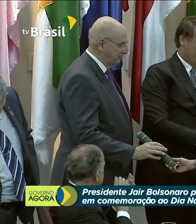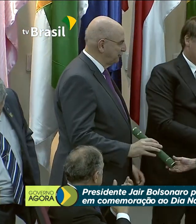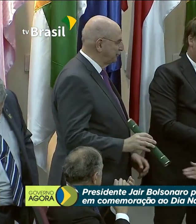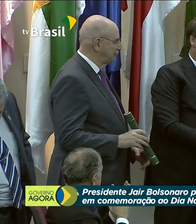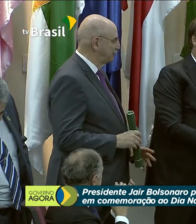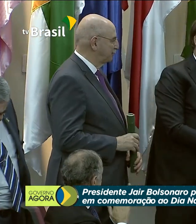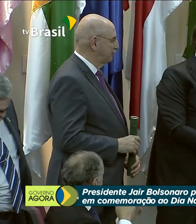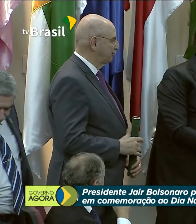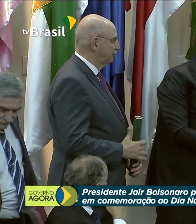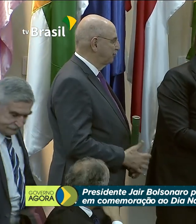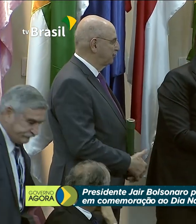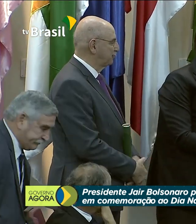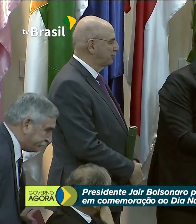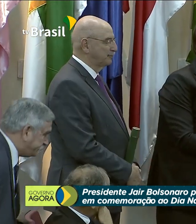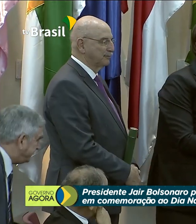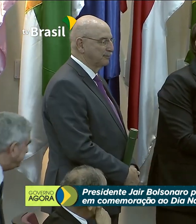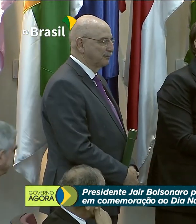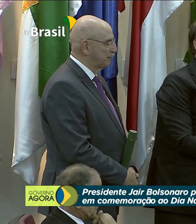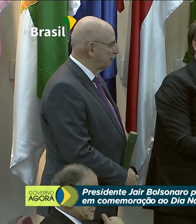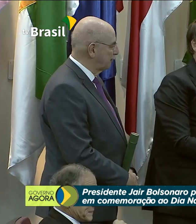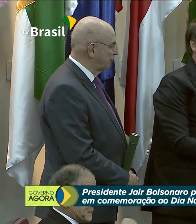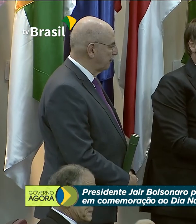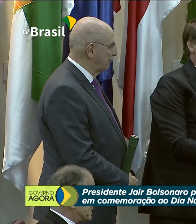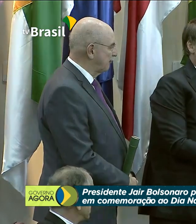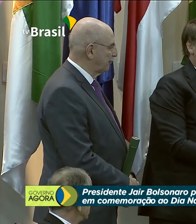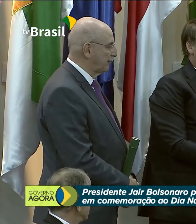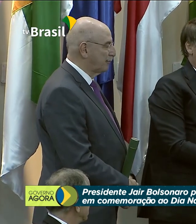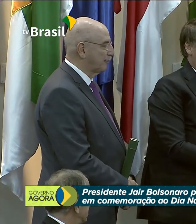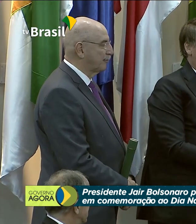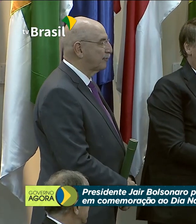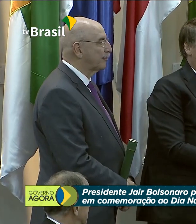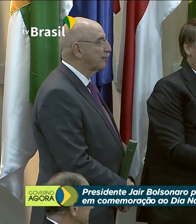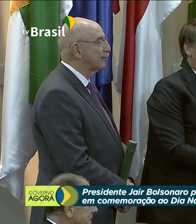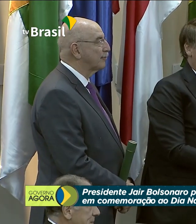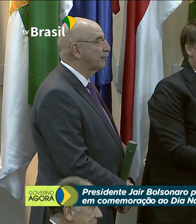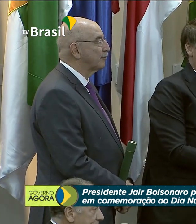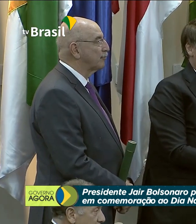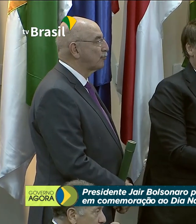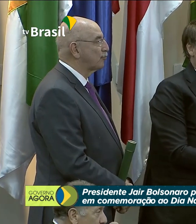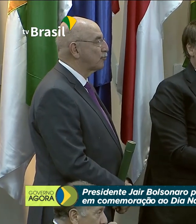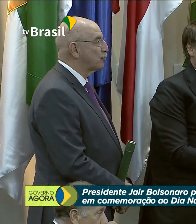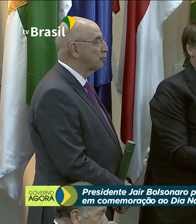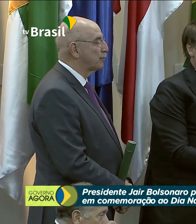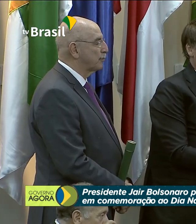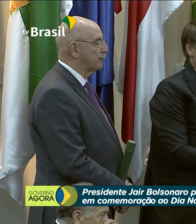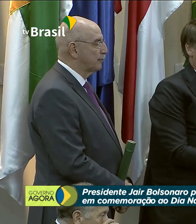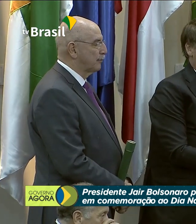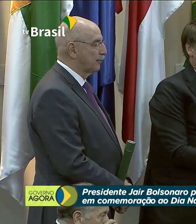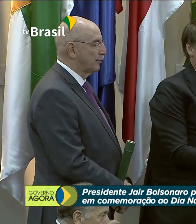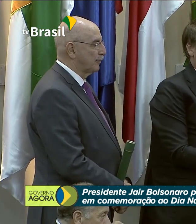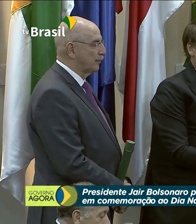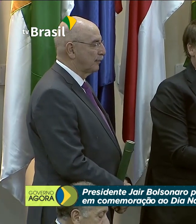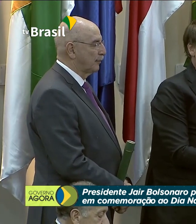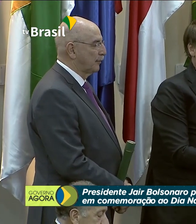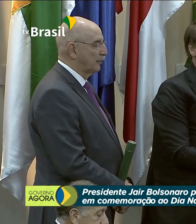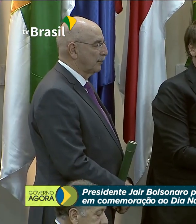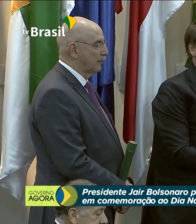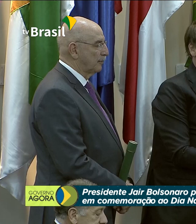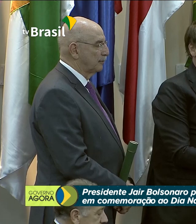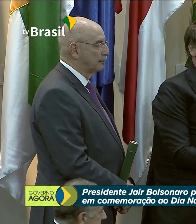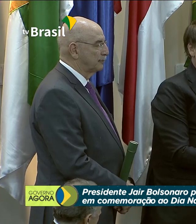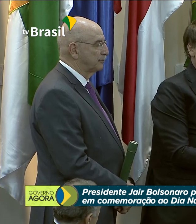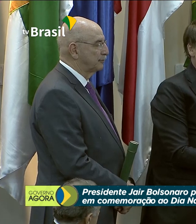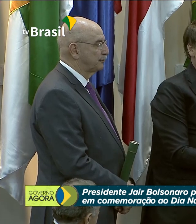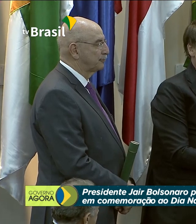Glorioso, Zagallo jogou ao lado de Garrincha, Didi e Nilton Santos. Pela seleção brasileira, detém o recorde de 4 títulos